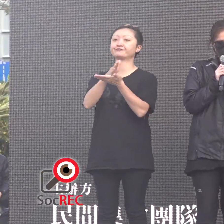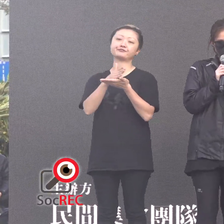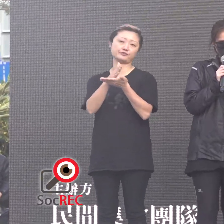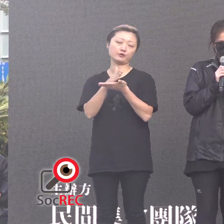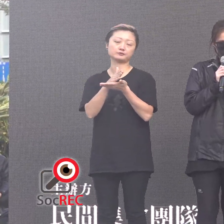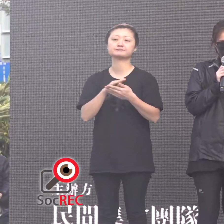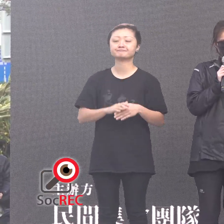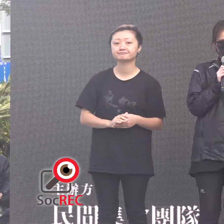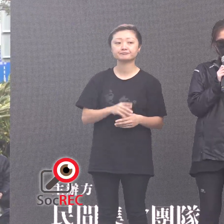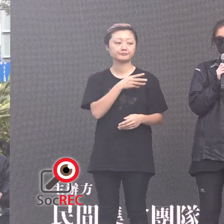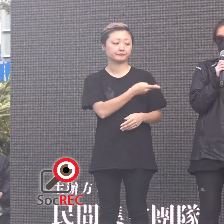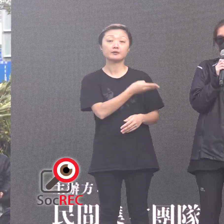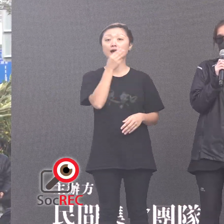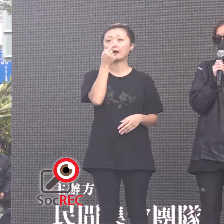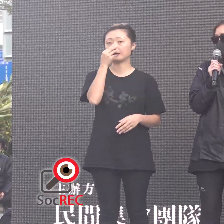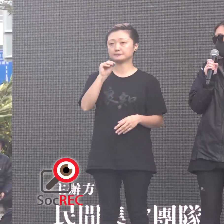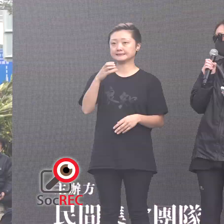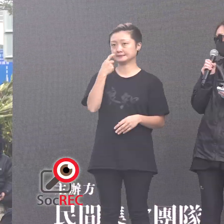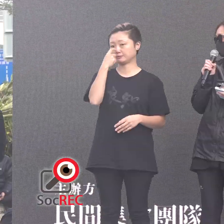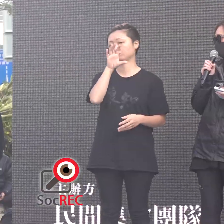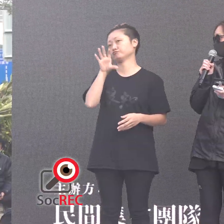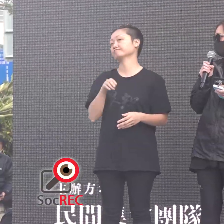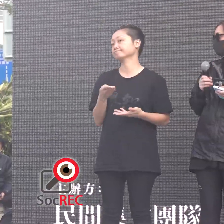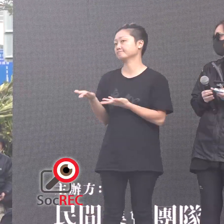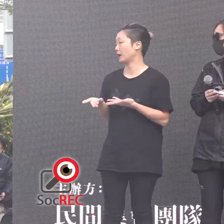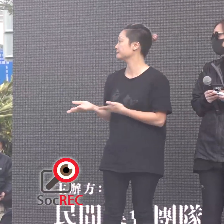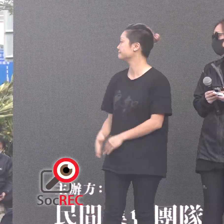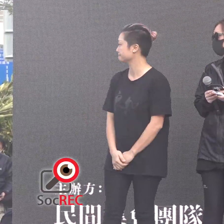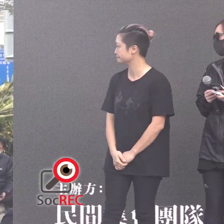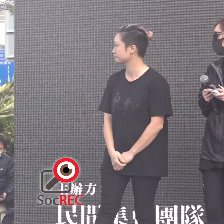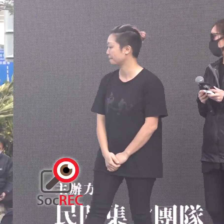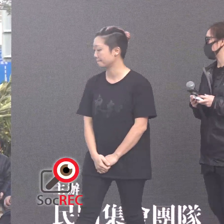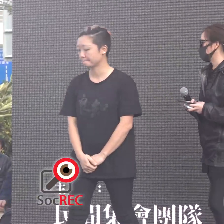Sisto, to speak about her work in Japan. Agnes, please.